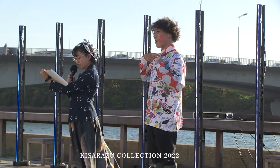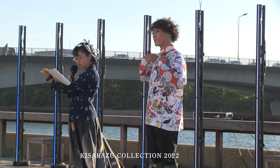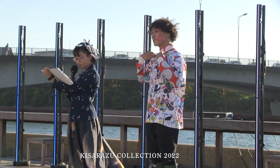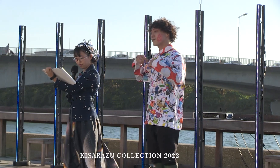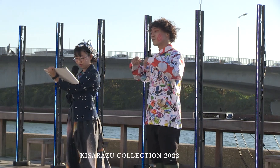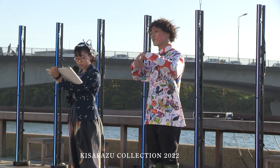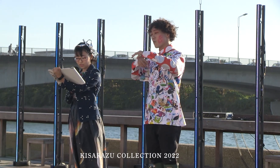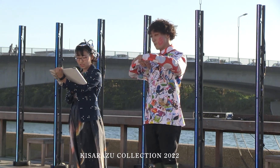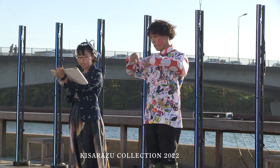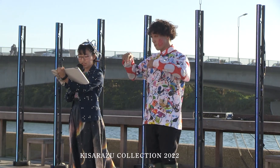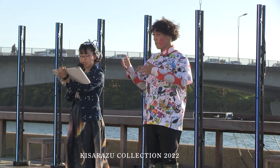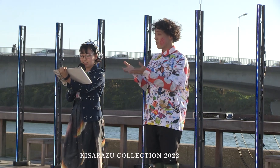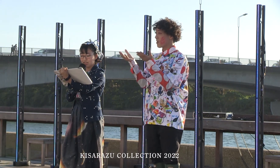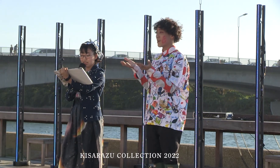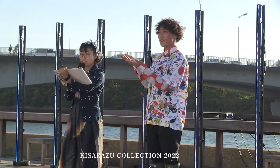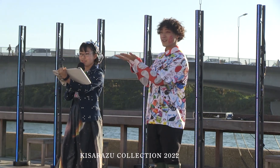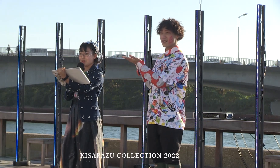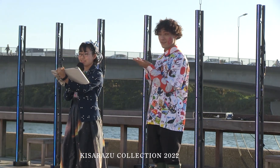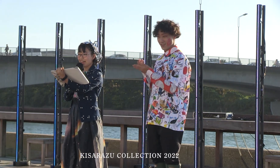ます。